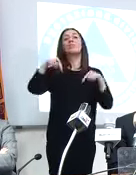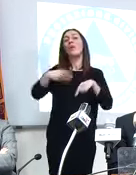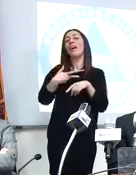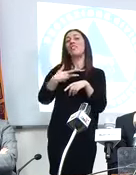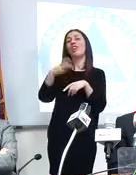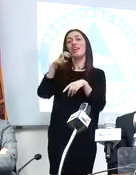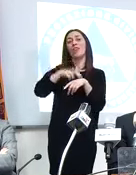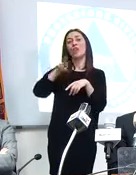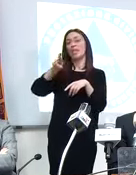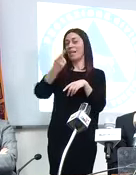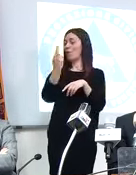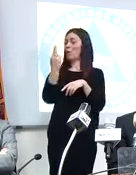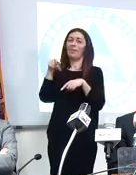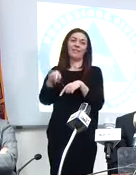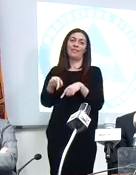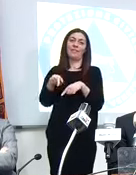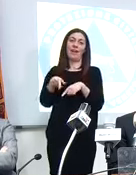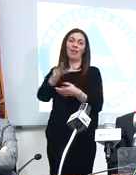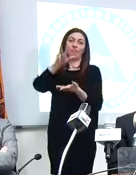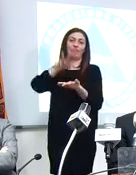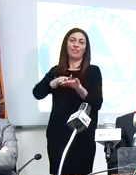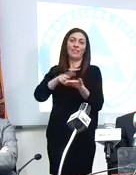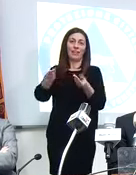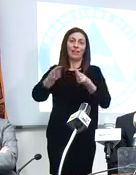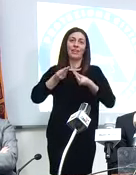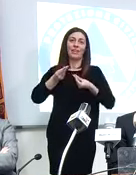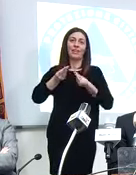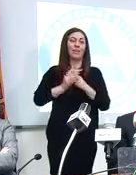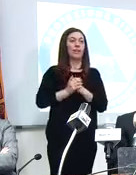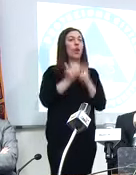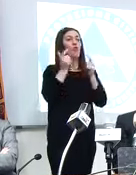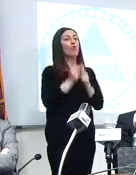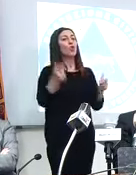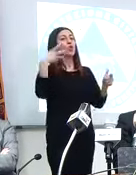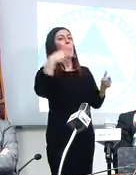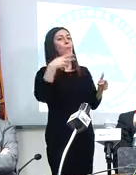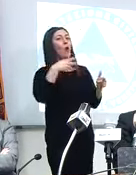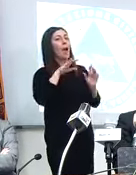Benissimo, per fortuna è arrivata da Moratti, ecco.